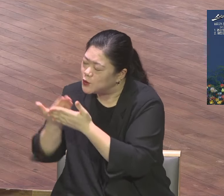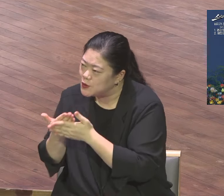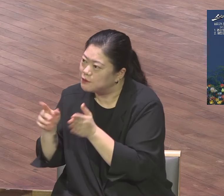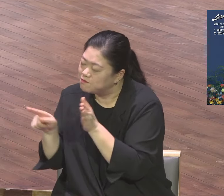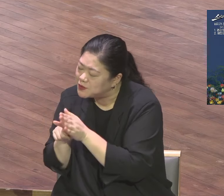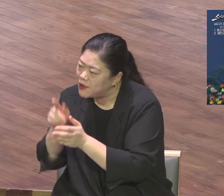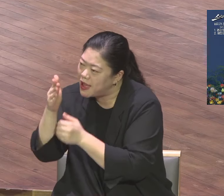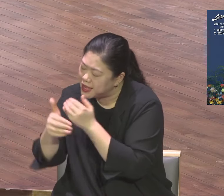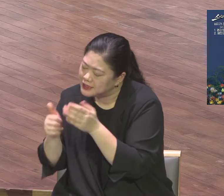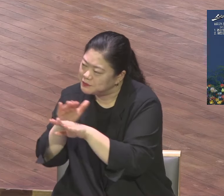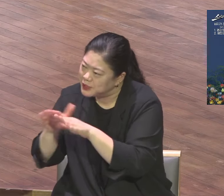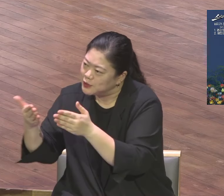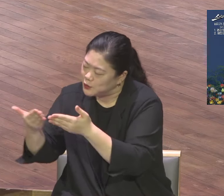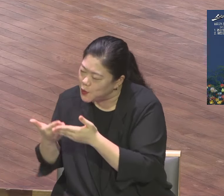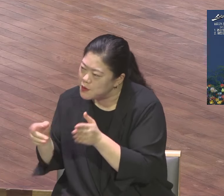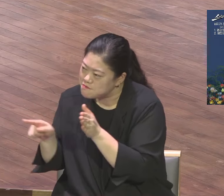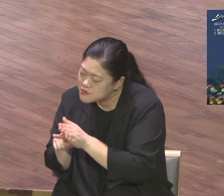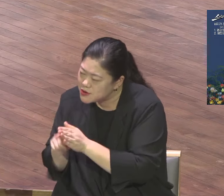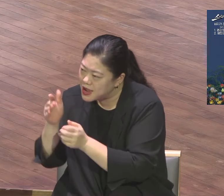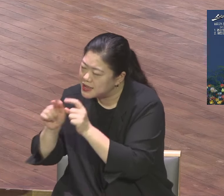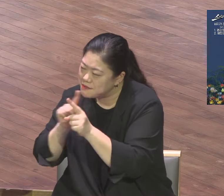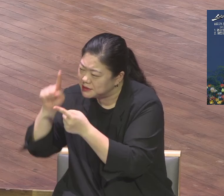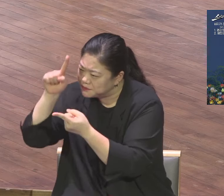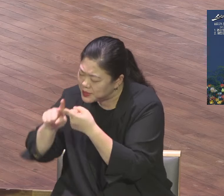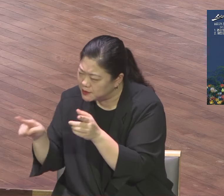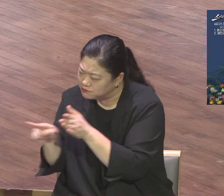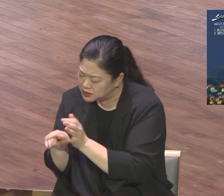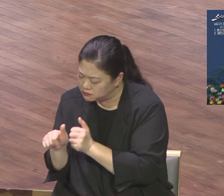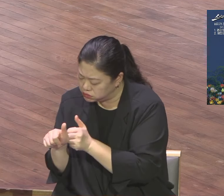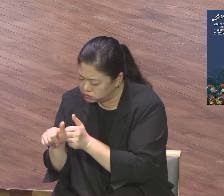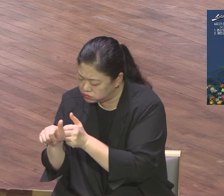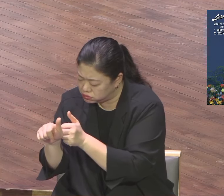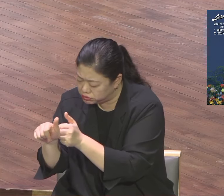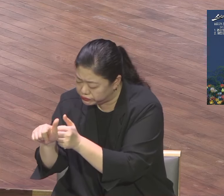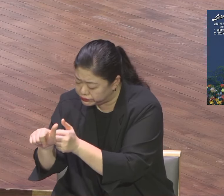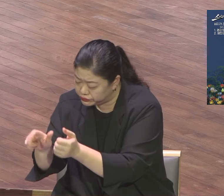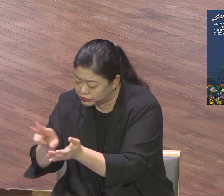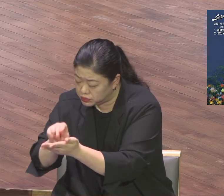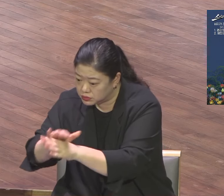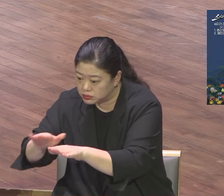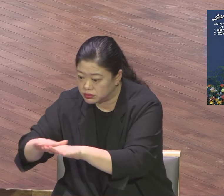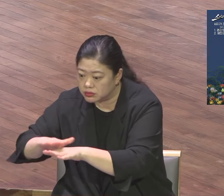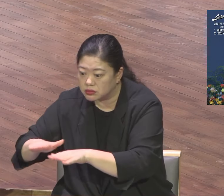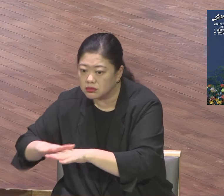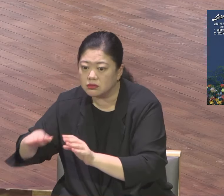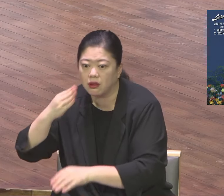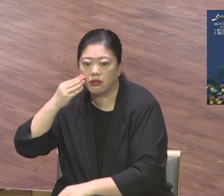아멘. 하나님이 그럼에도 불구하고 나를 지키시고 보호하시고 인도하시는구나.